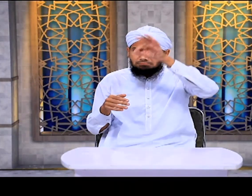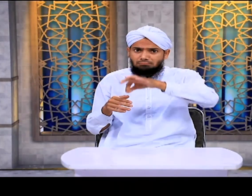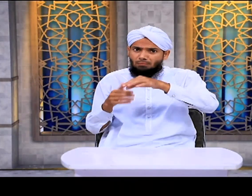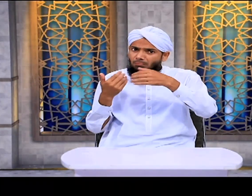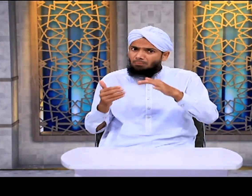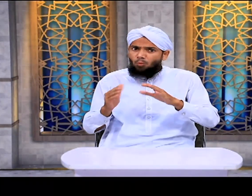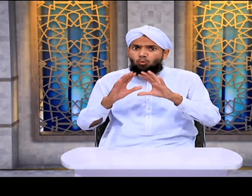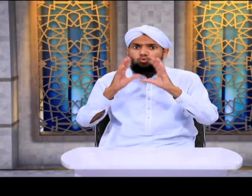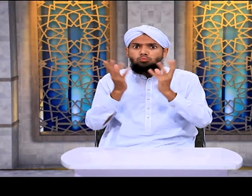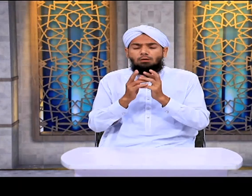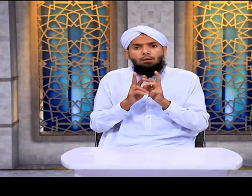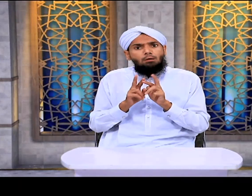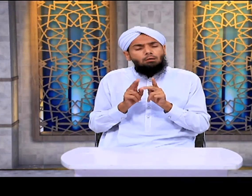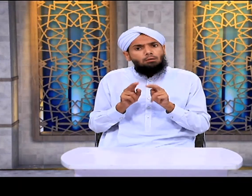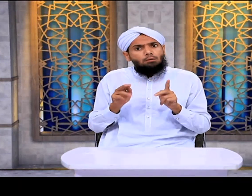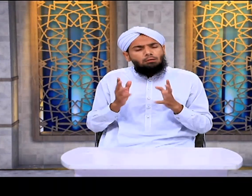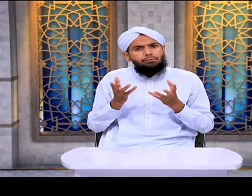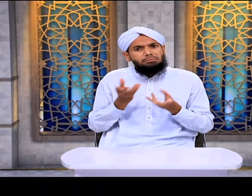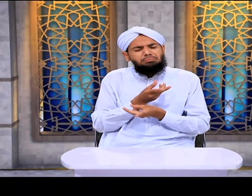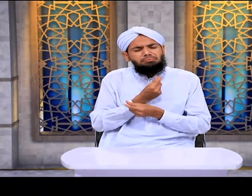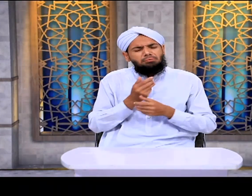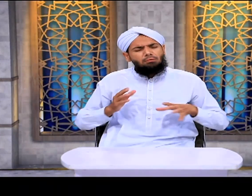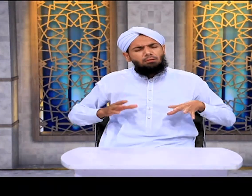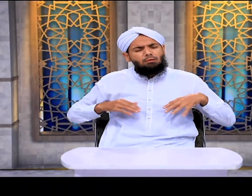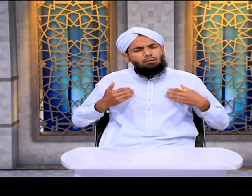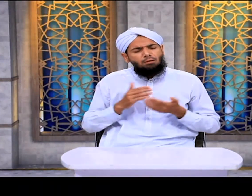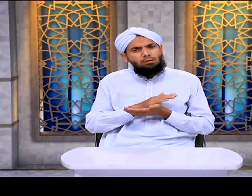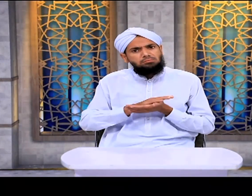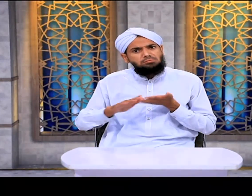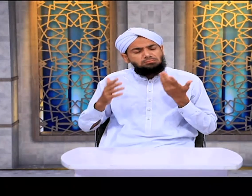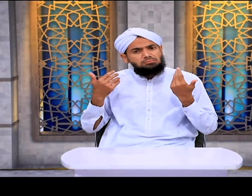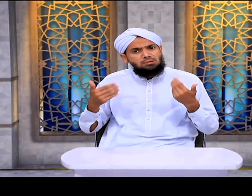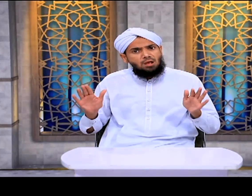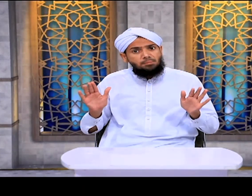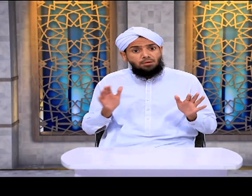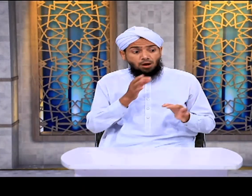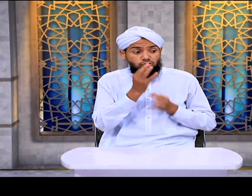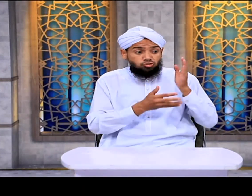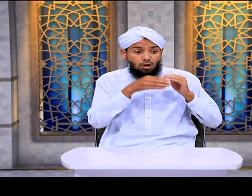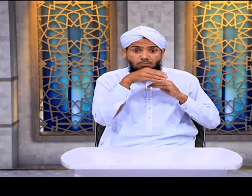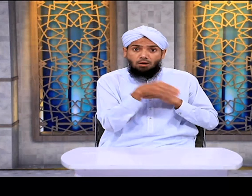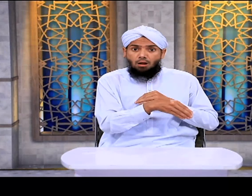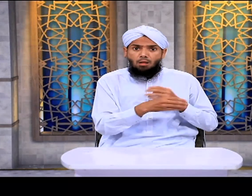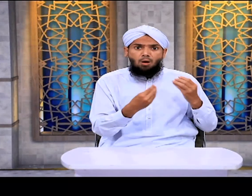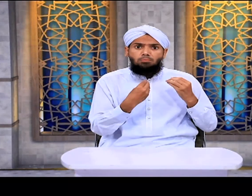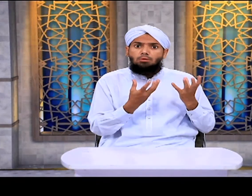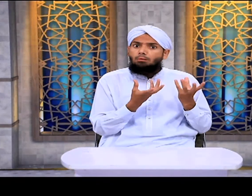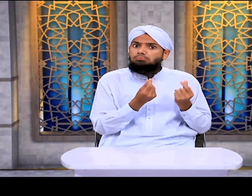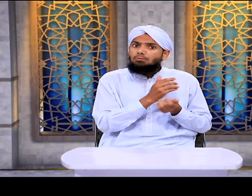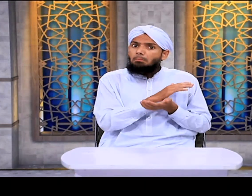والوں پر ان کے اسباب زندگی کو خراب کر دے، اہل جہنم ہر بھلائی سے مایوس ہو جائیں گے۔ ترمذی شریف